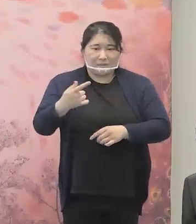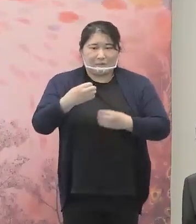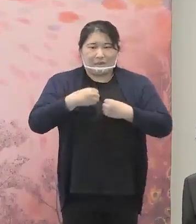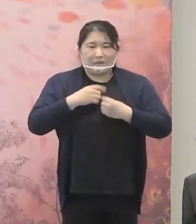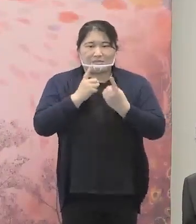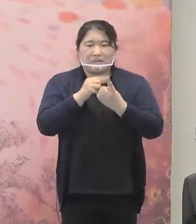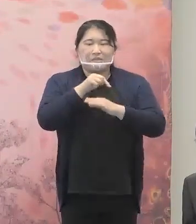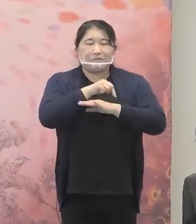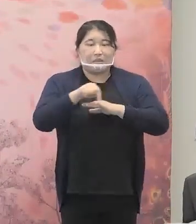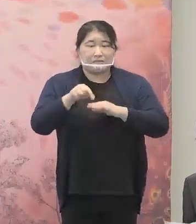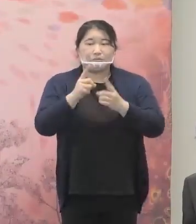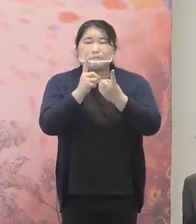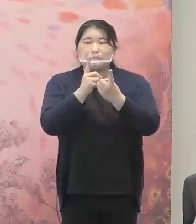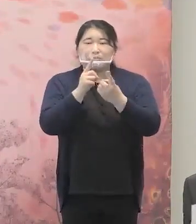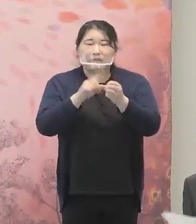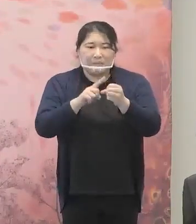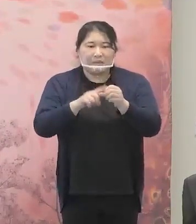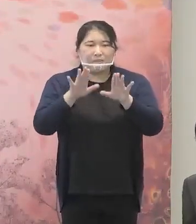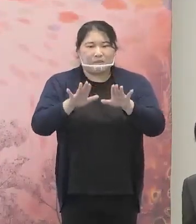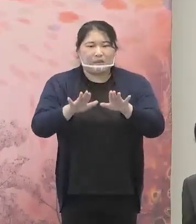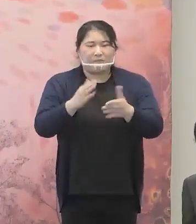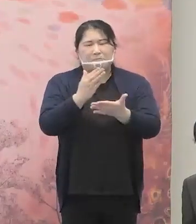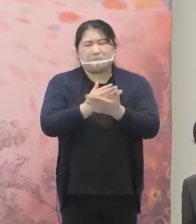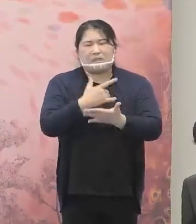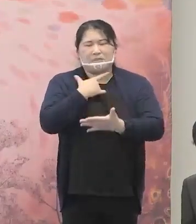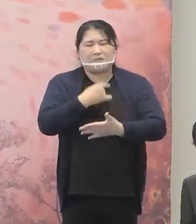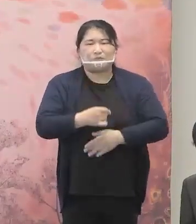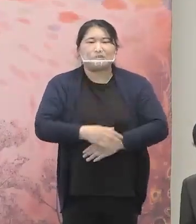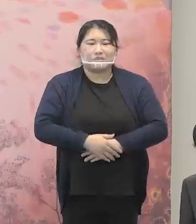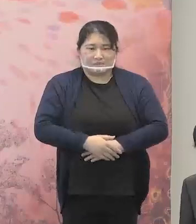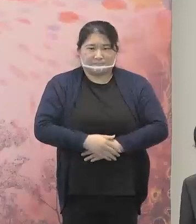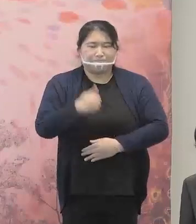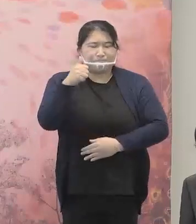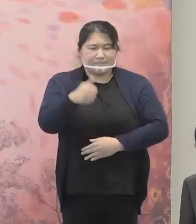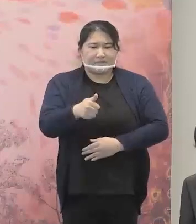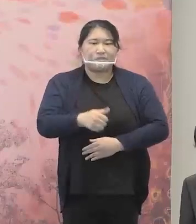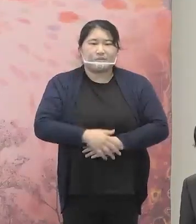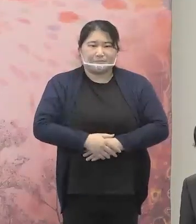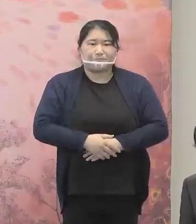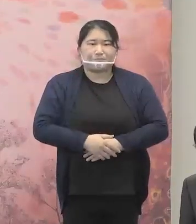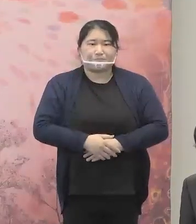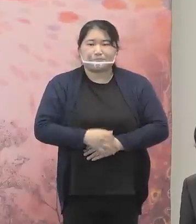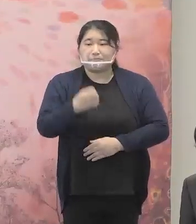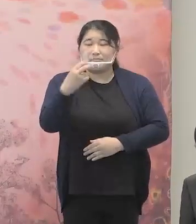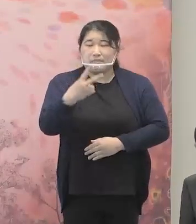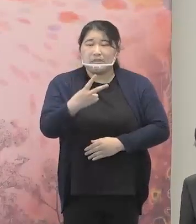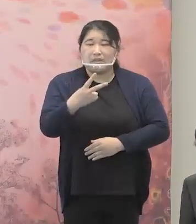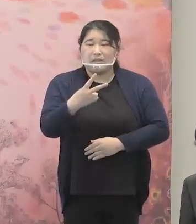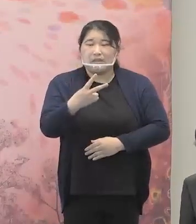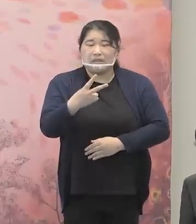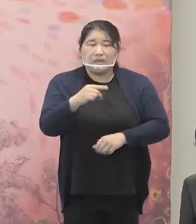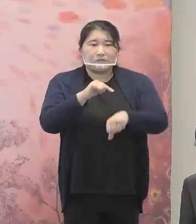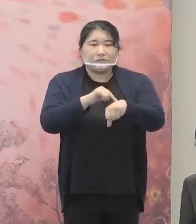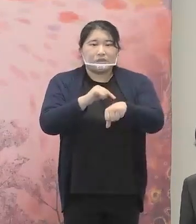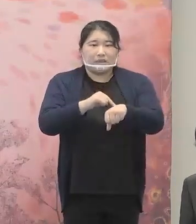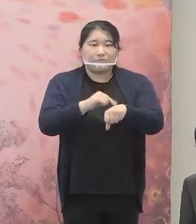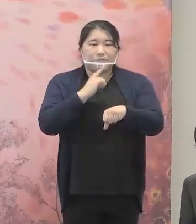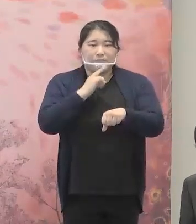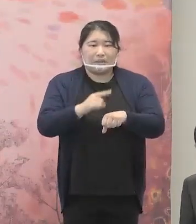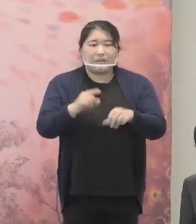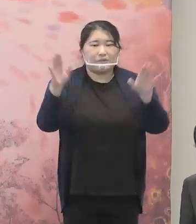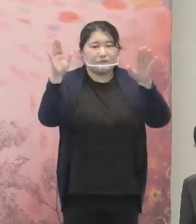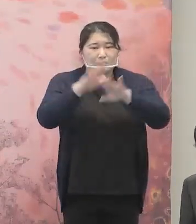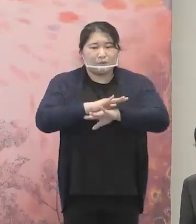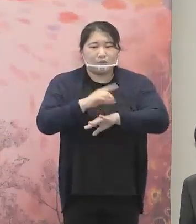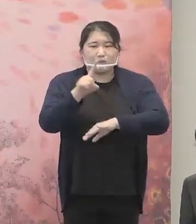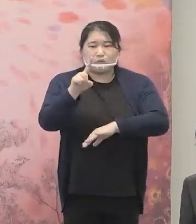があるということで今回はご遠慮禁止をさせていただきたいと思います。また開催時間についても18時まで